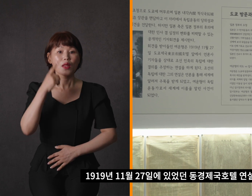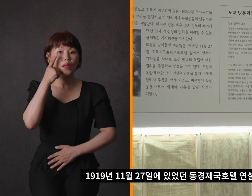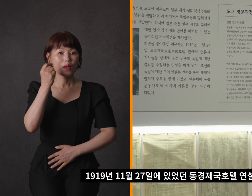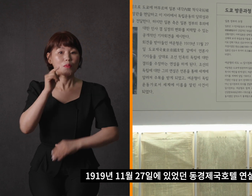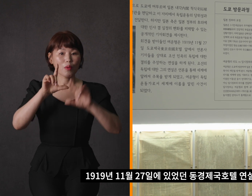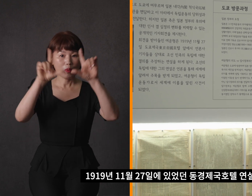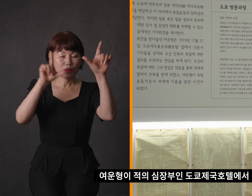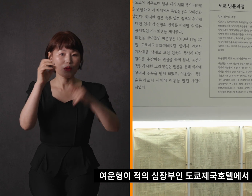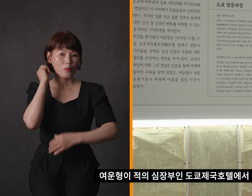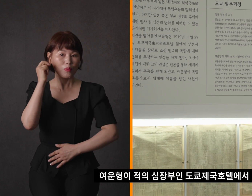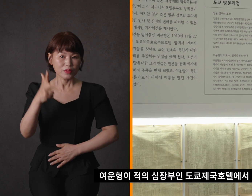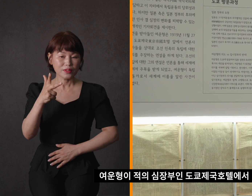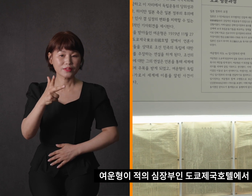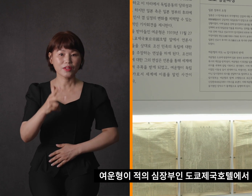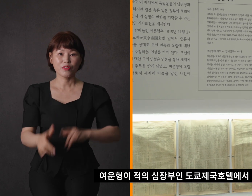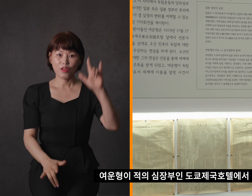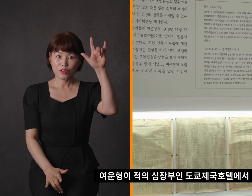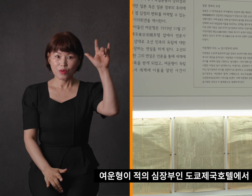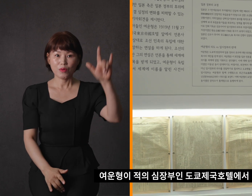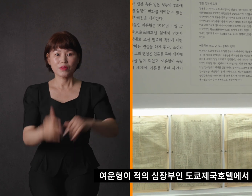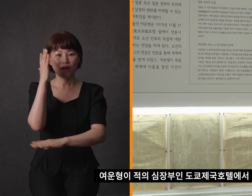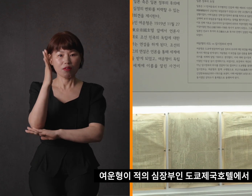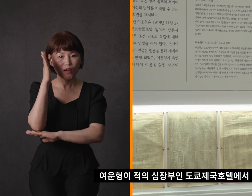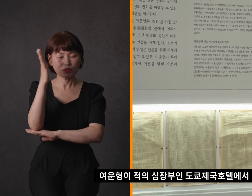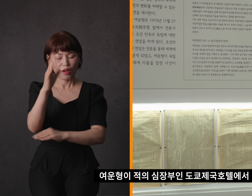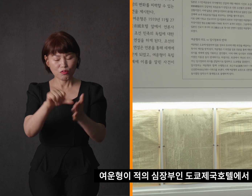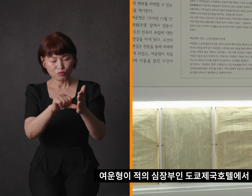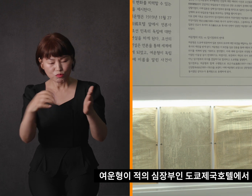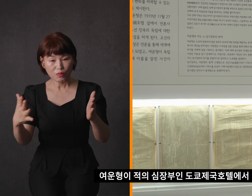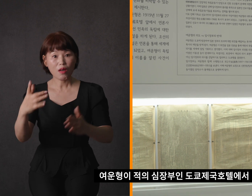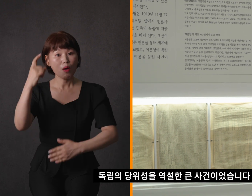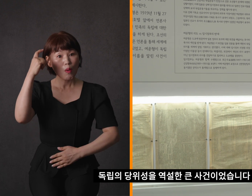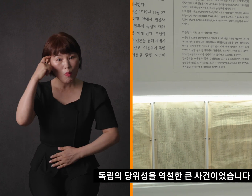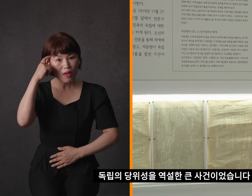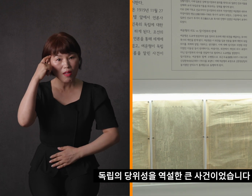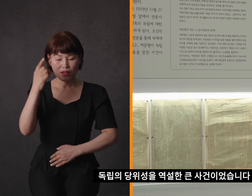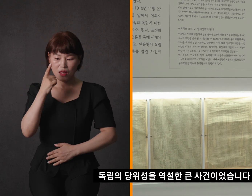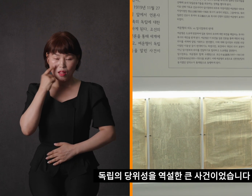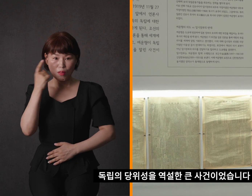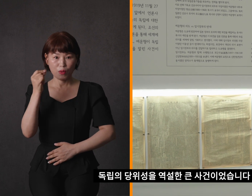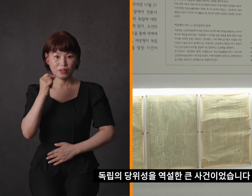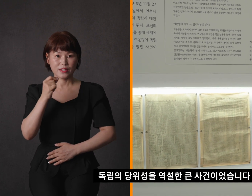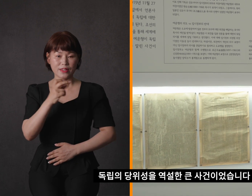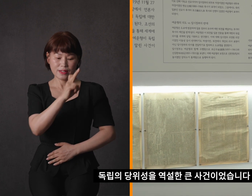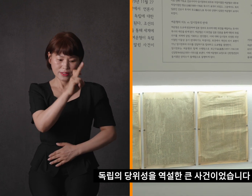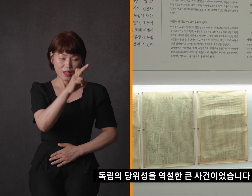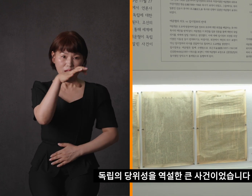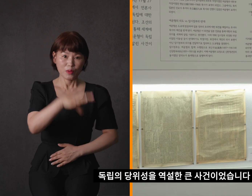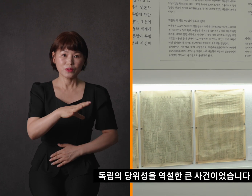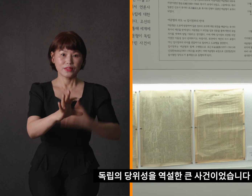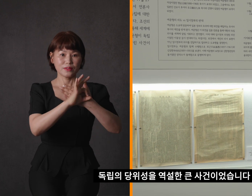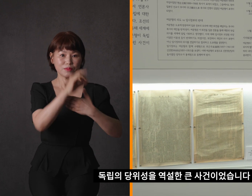동경제국 호텔 연설은 여운형이 적의 심장부인 도쿄제국 호텔에서 독립의 당위성을 역설한